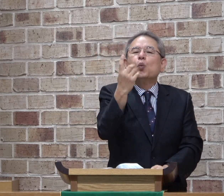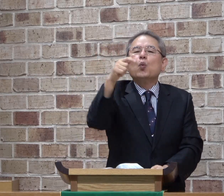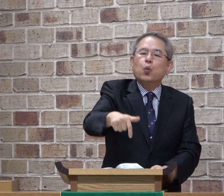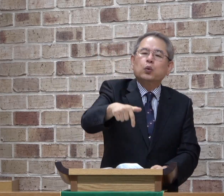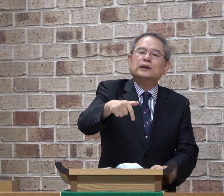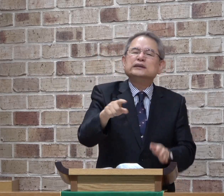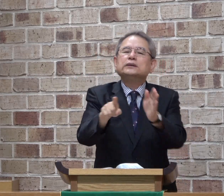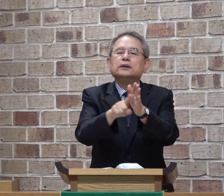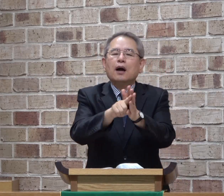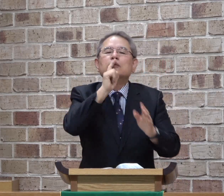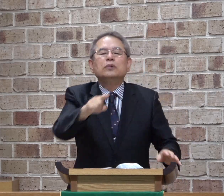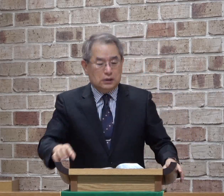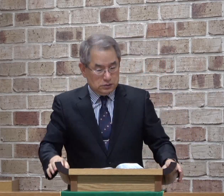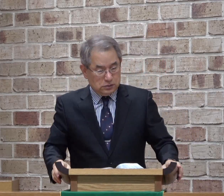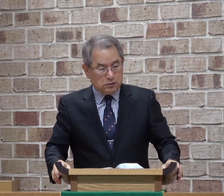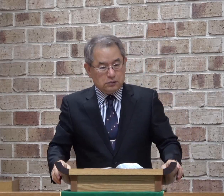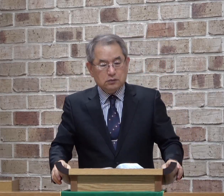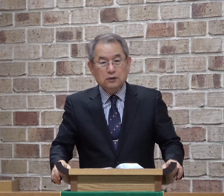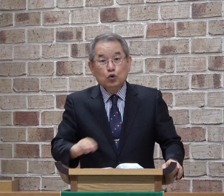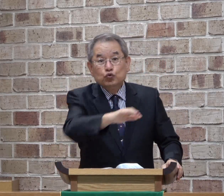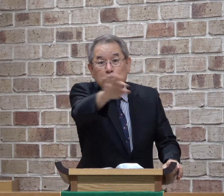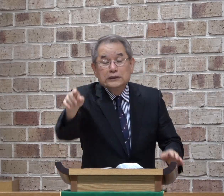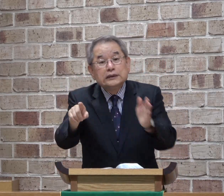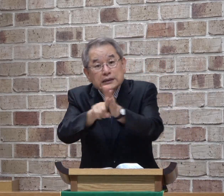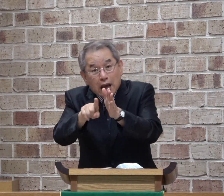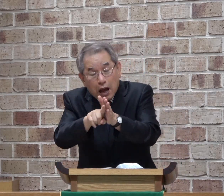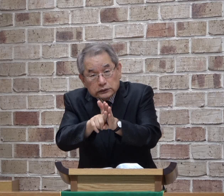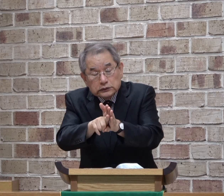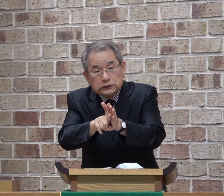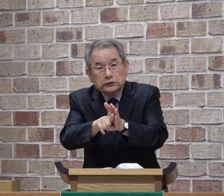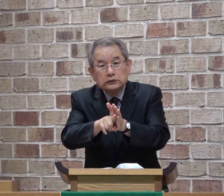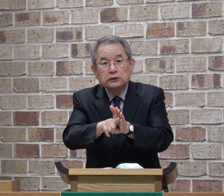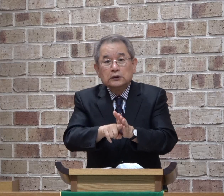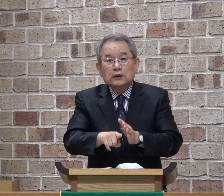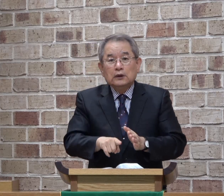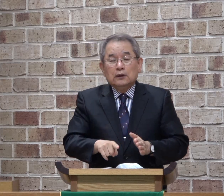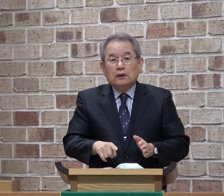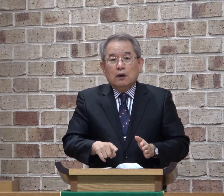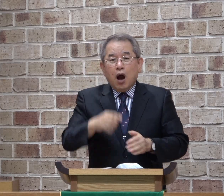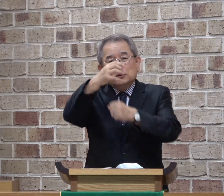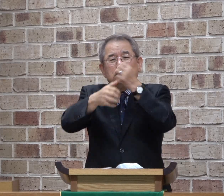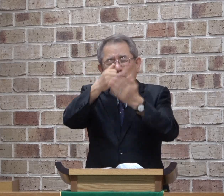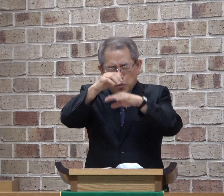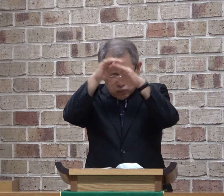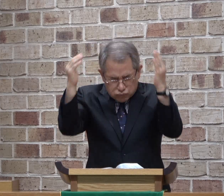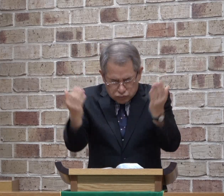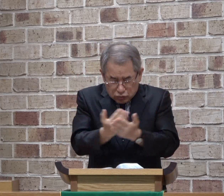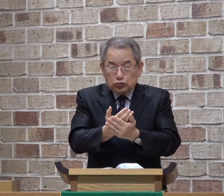주실 때는 감사하고 주시지 않으면 불평하는 그런 신앙. 그것은 기복신앙에 지나지 않습니다.